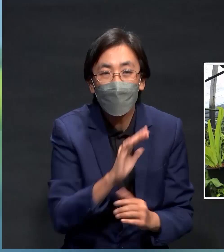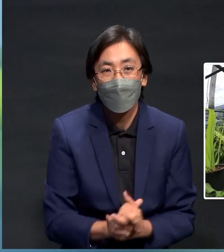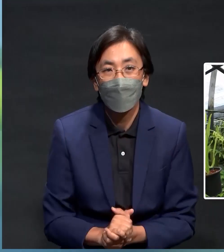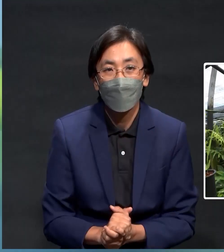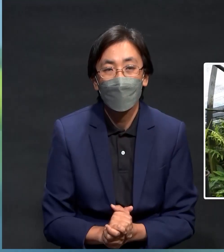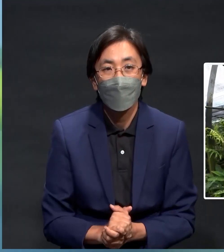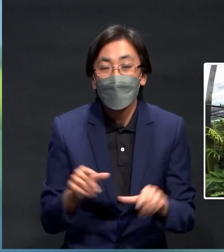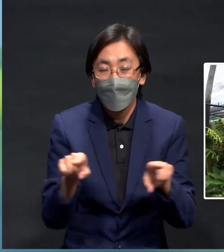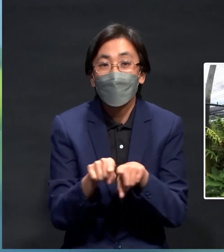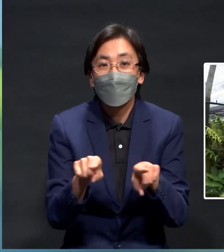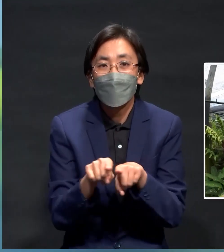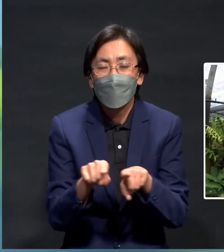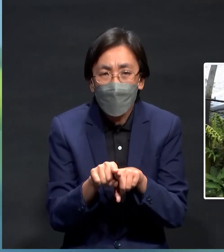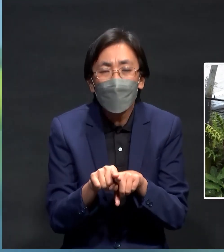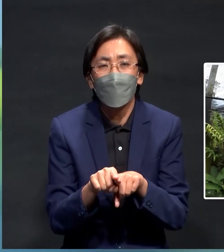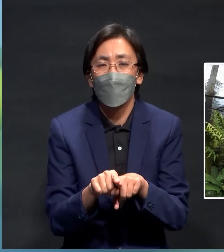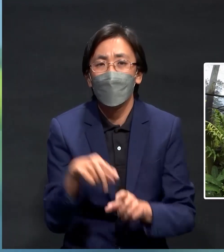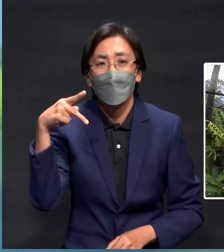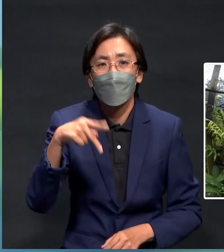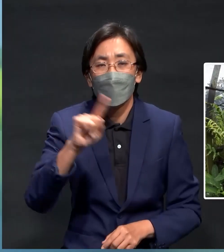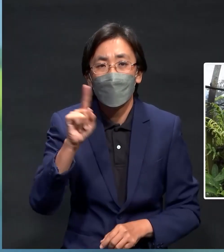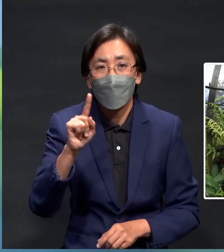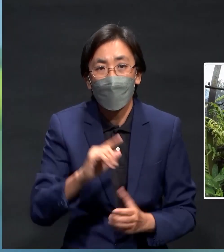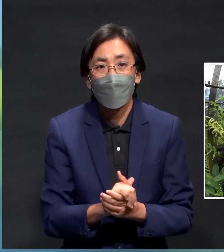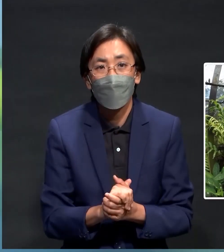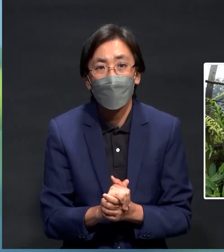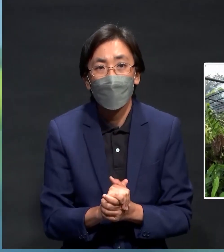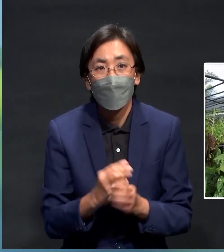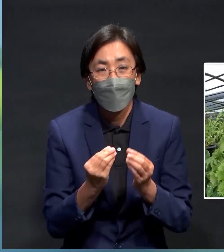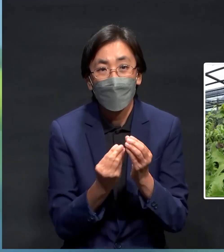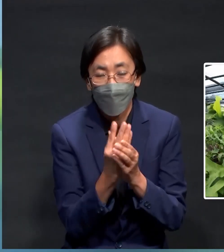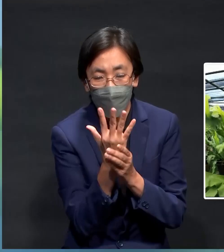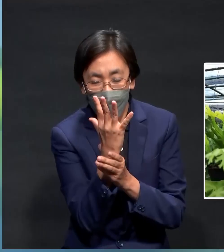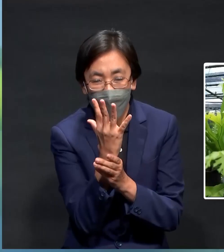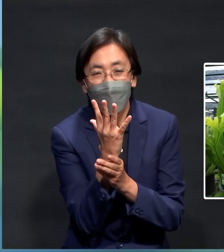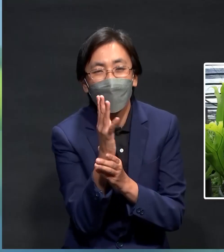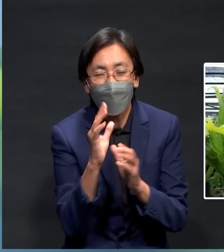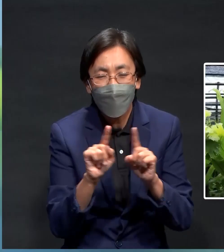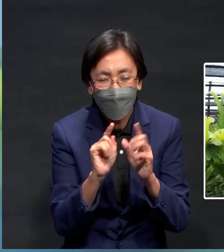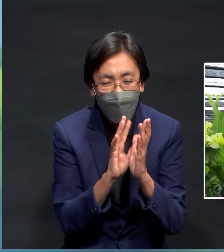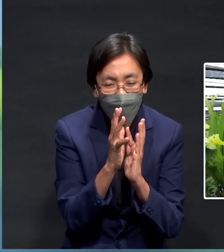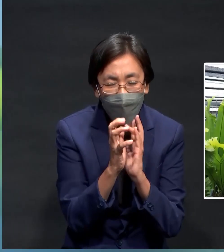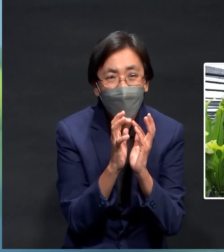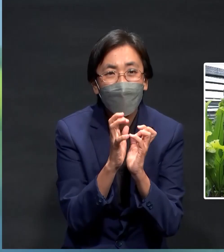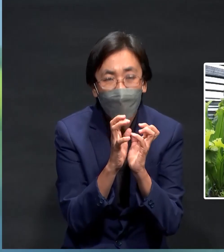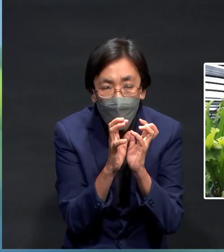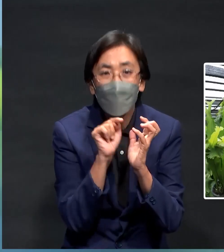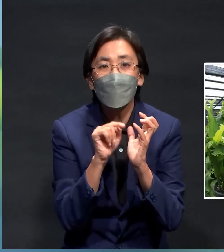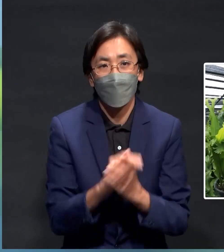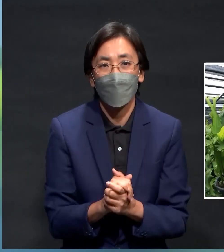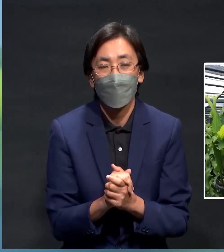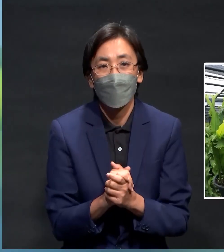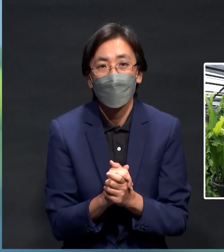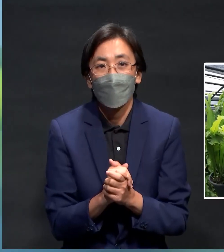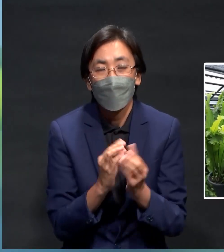ปกน Burgunใช่บายเขาจะมรษณะวิเศษคือเค